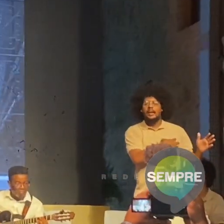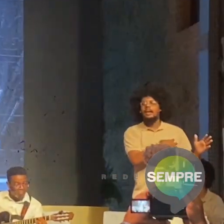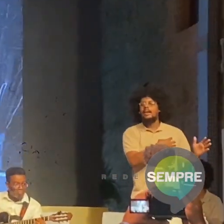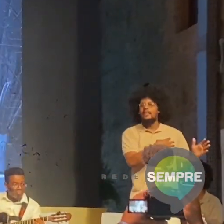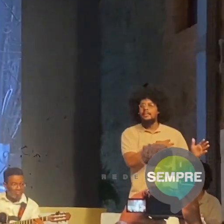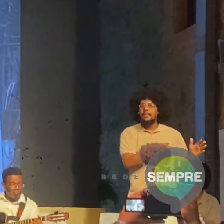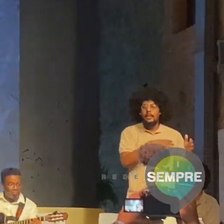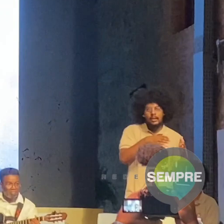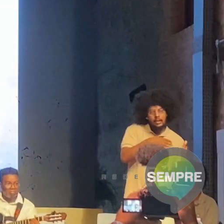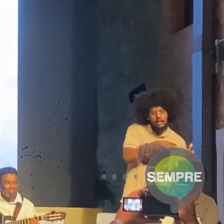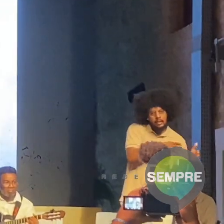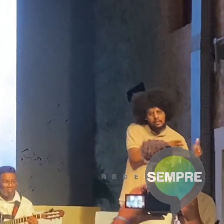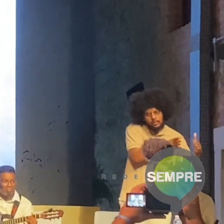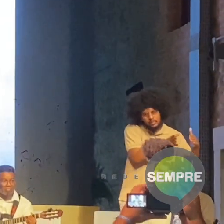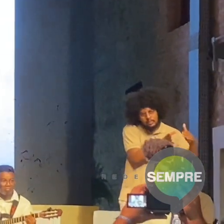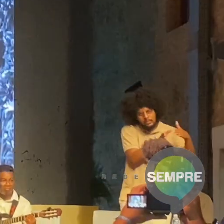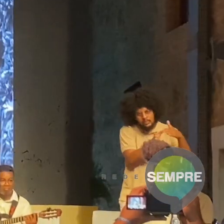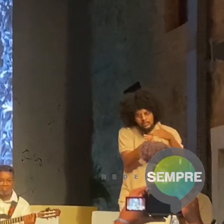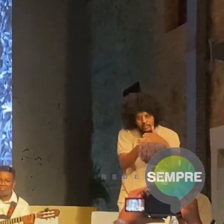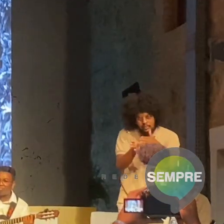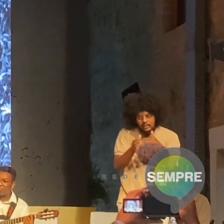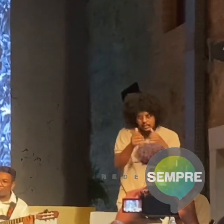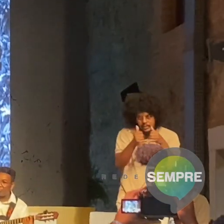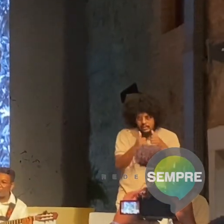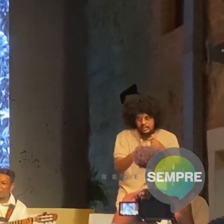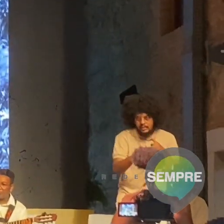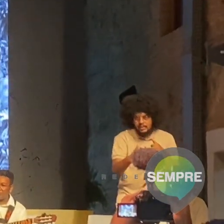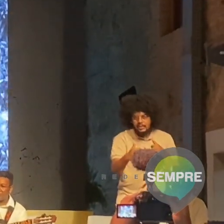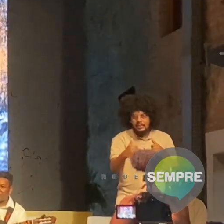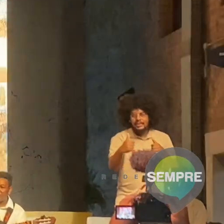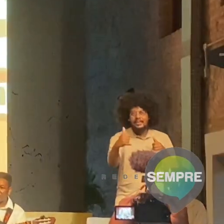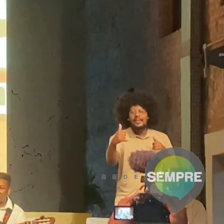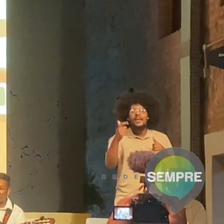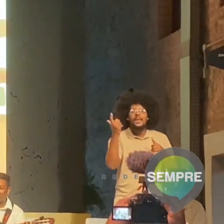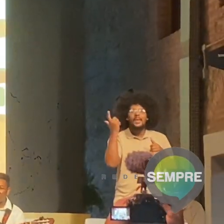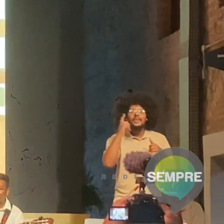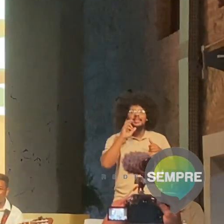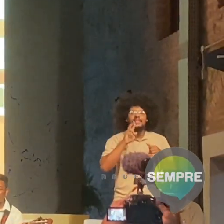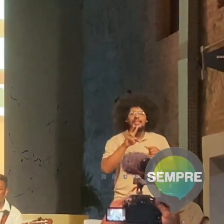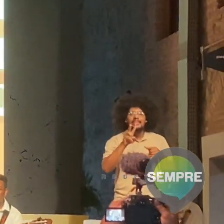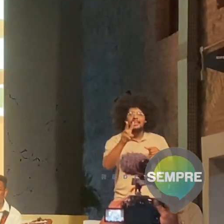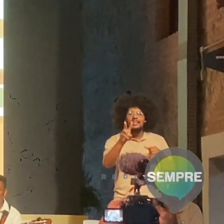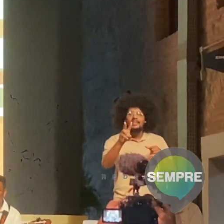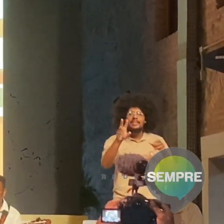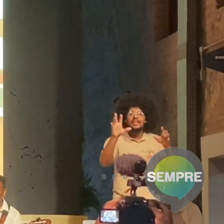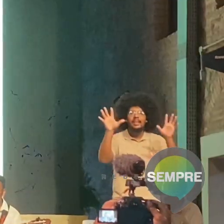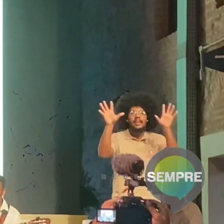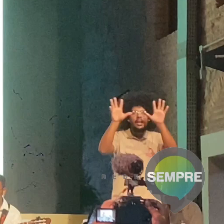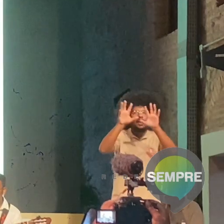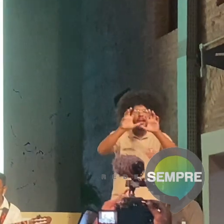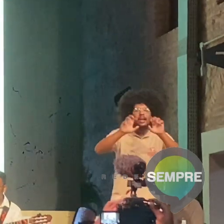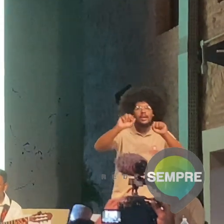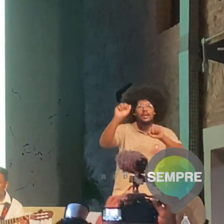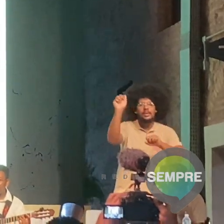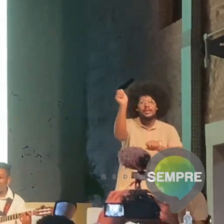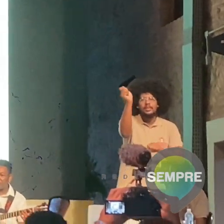Na curva, linha reta, se ultrapassar esse negro azul que te mudou.